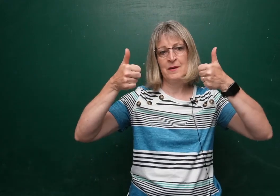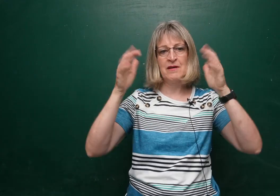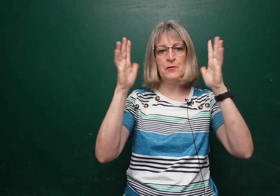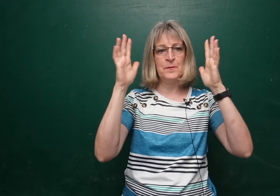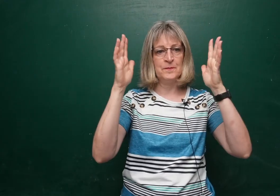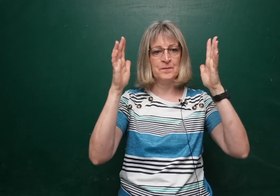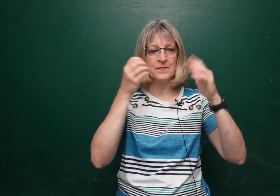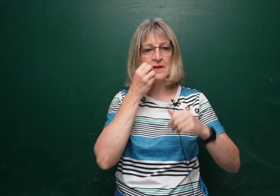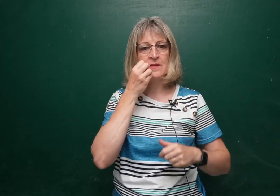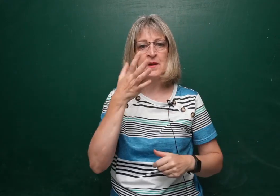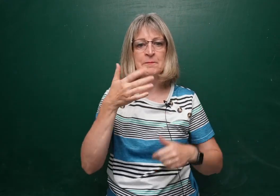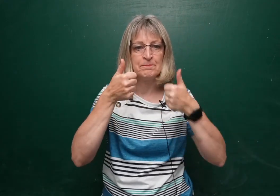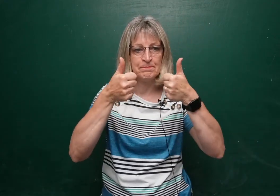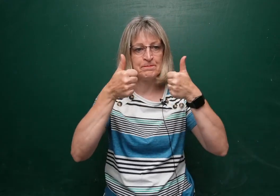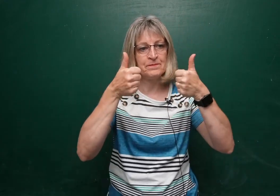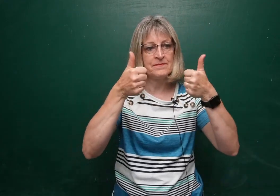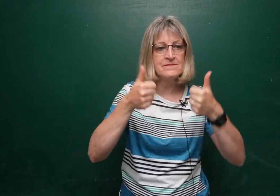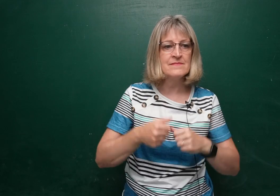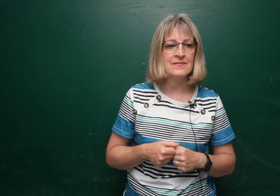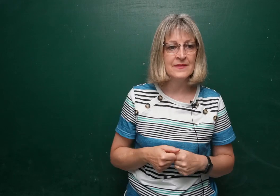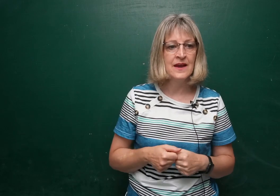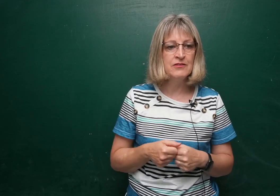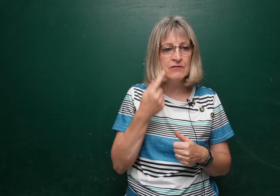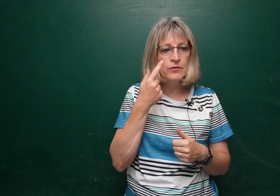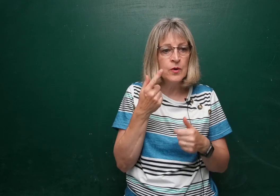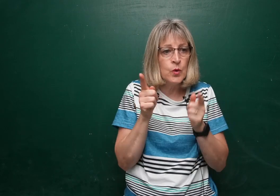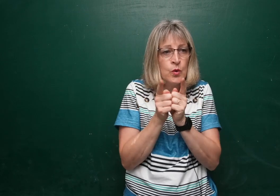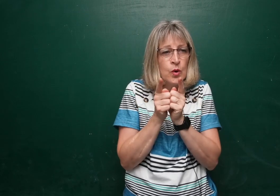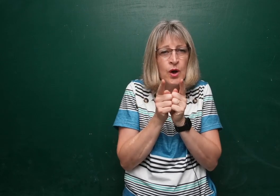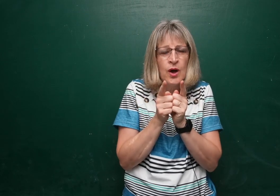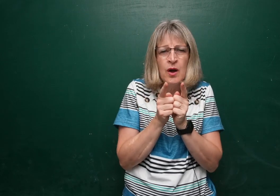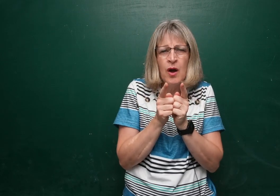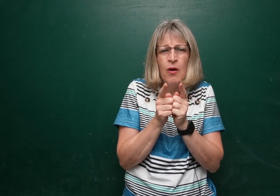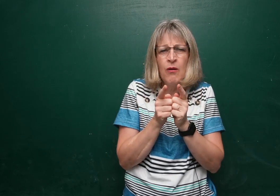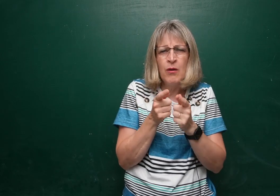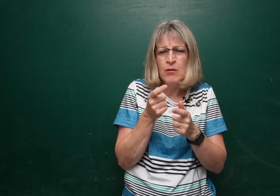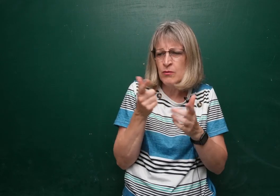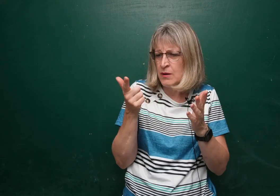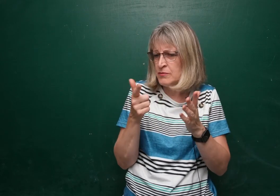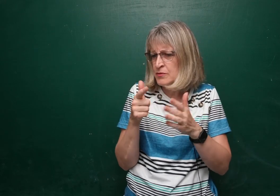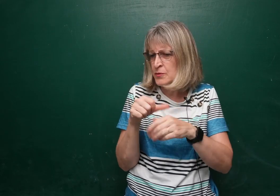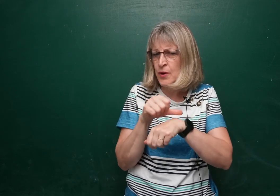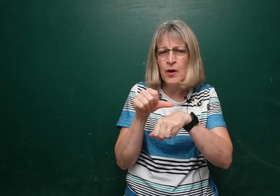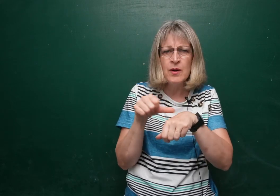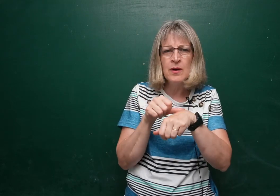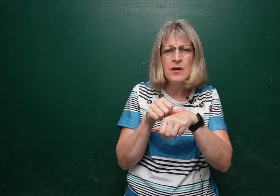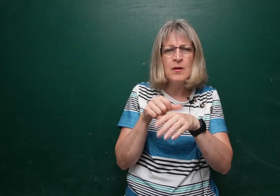bravo, c'est bien. Ah, vous avez vu? Court. En quoi? 1 heure?